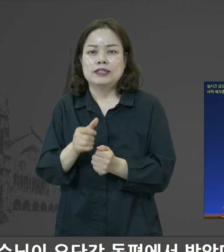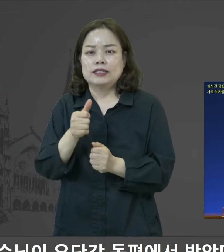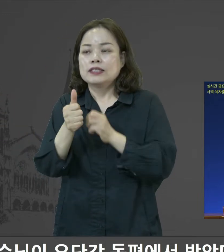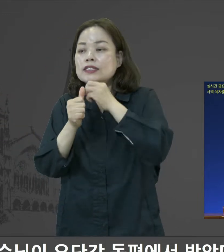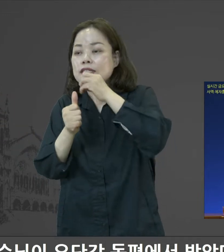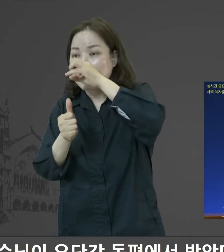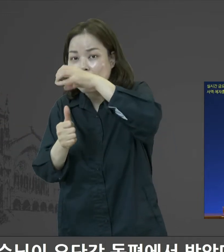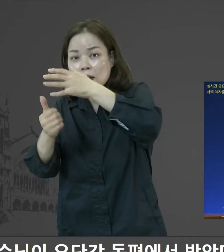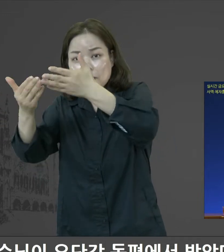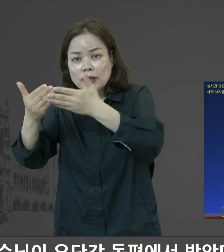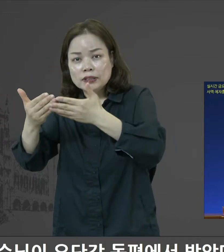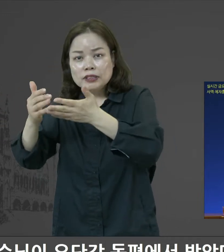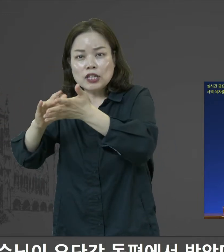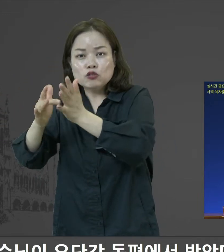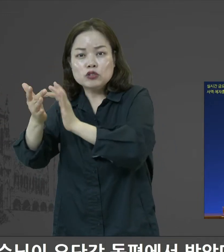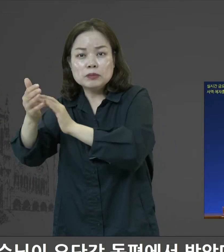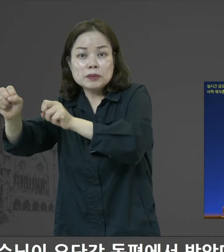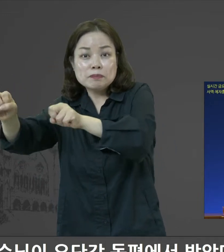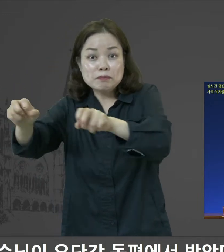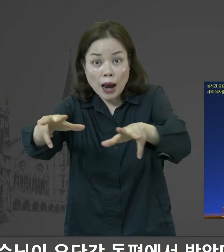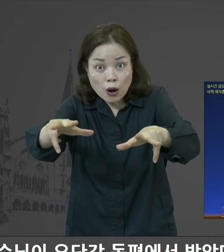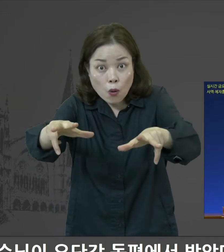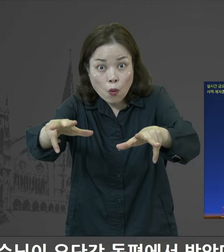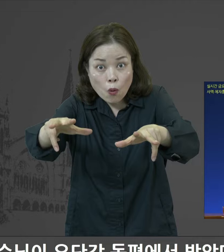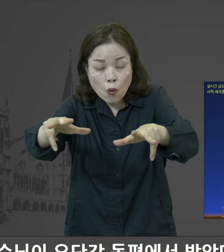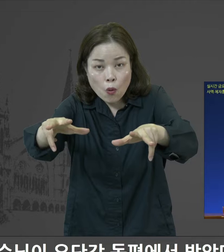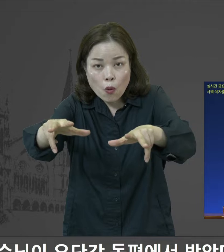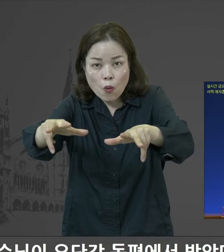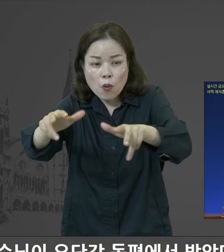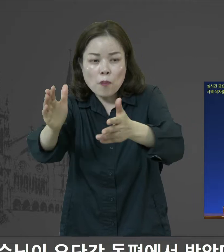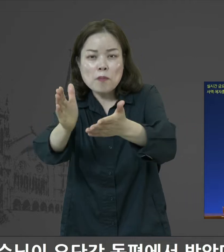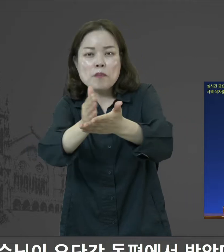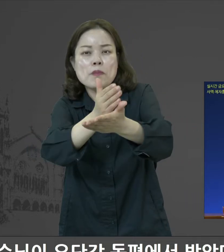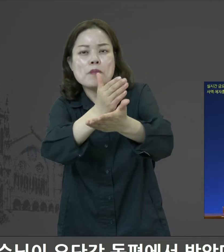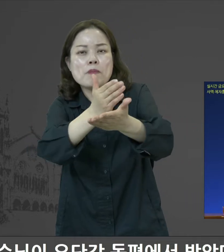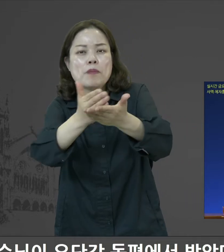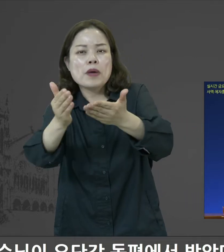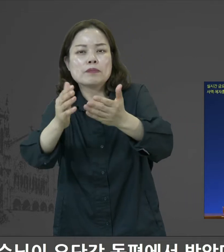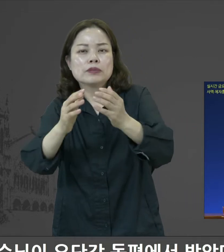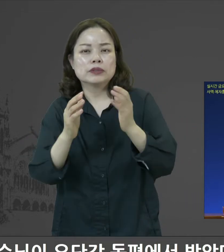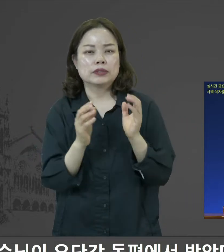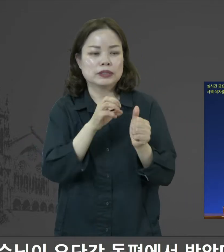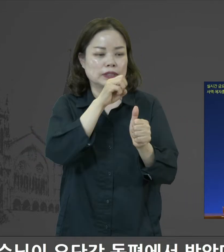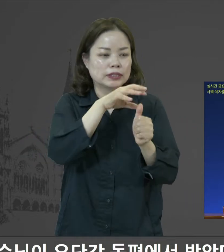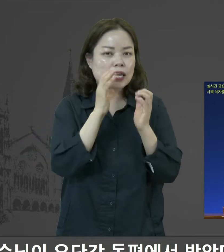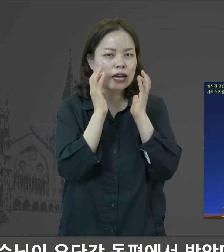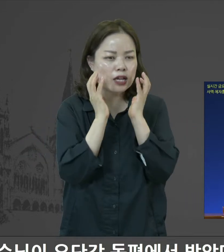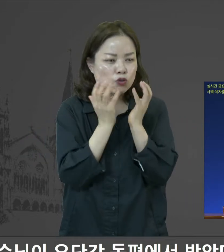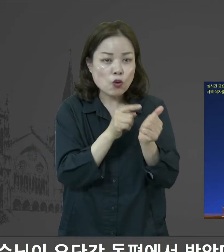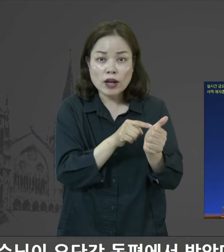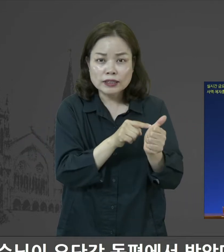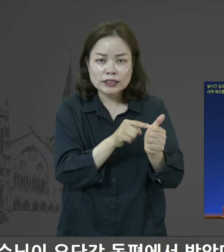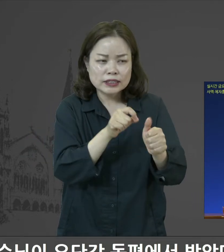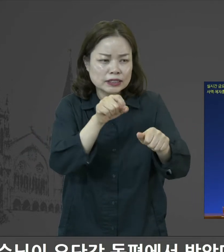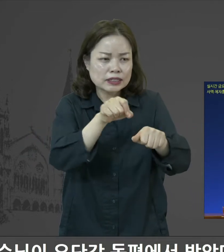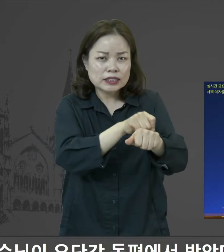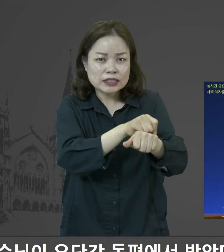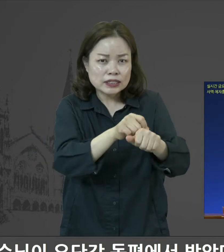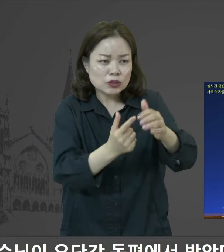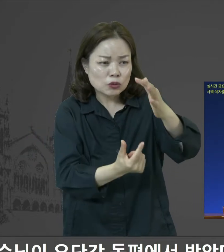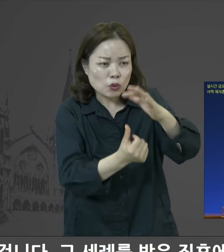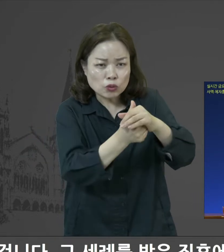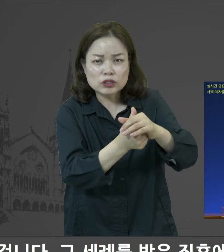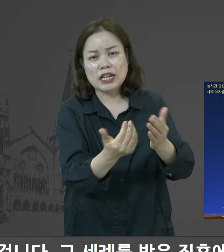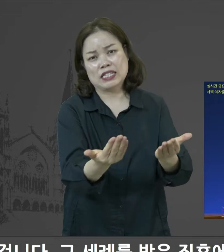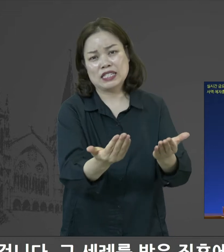받은 직후에 세례를 베푼 요한이 특이한 일을 합니다. 자기